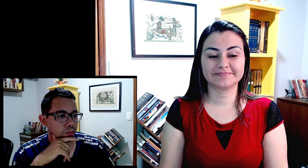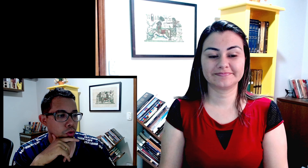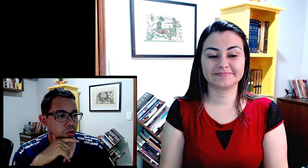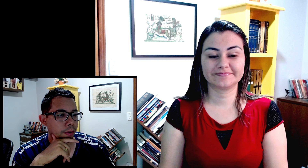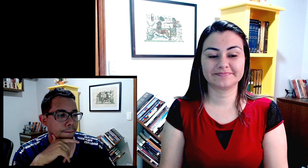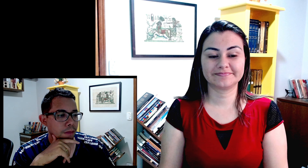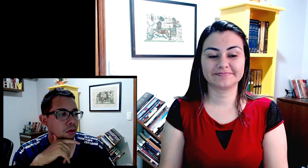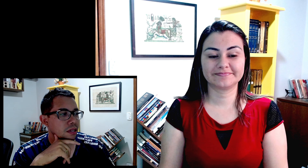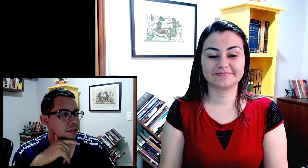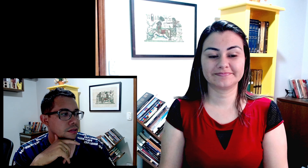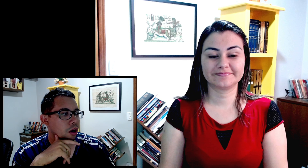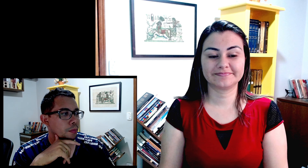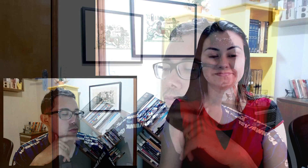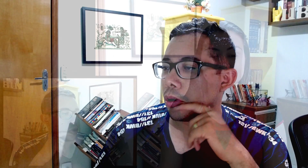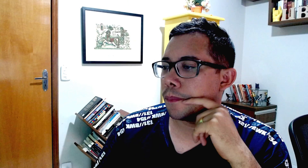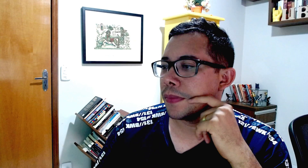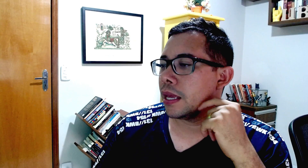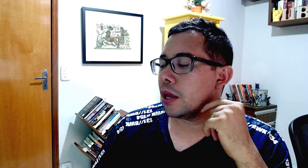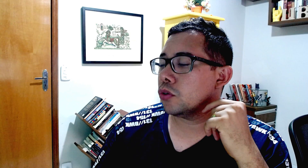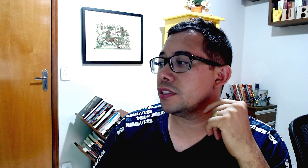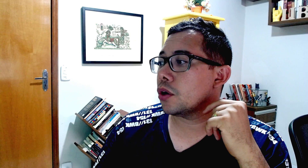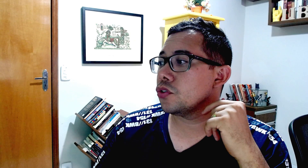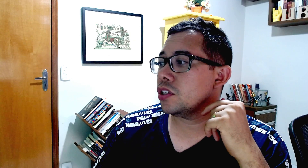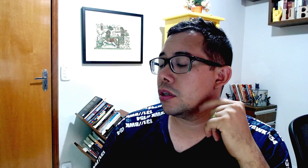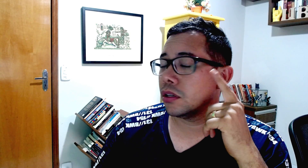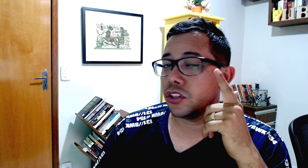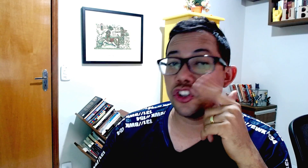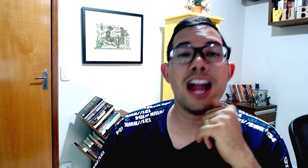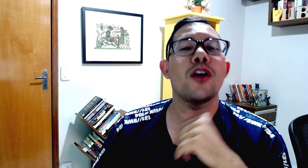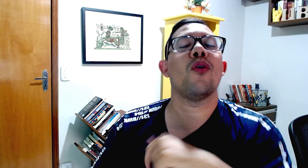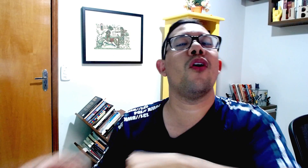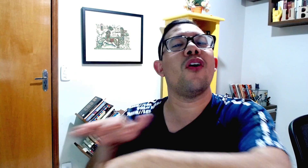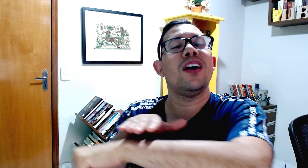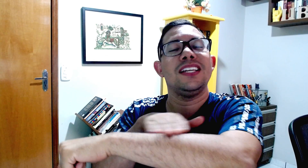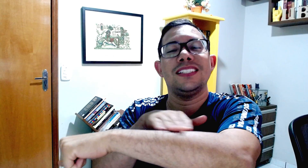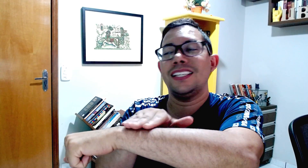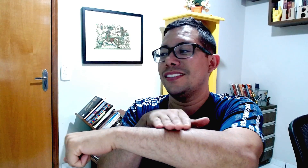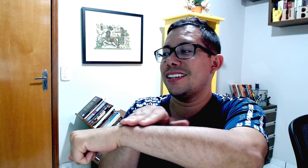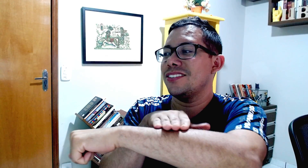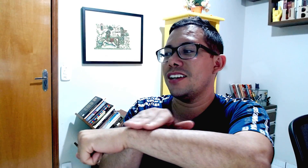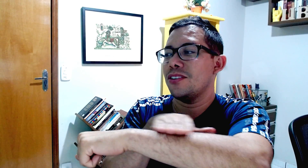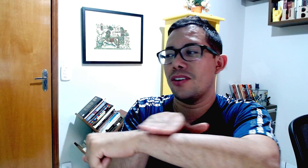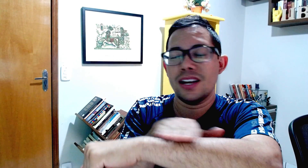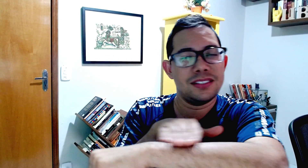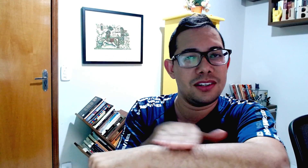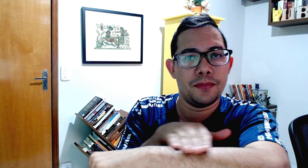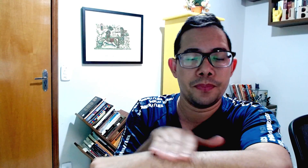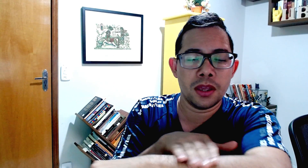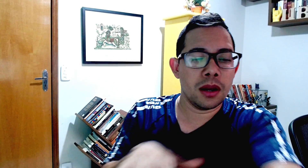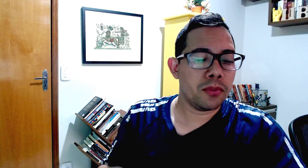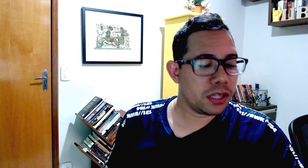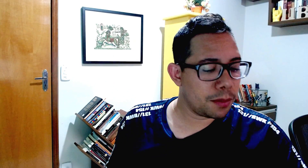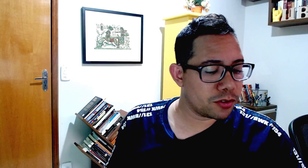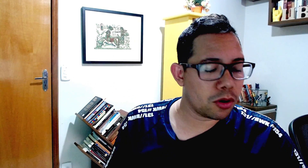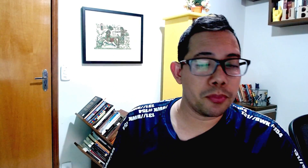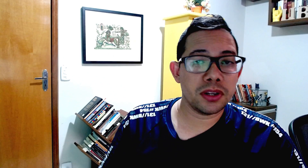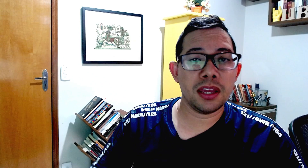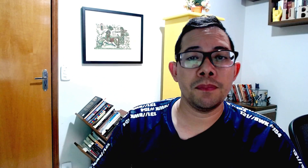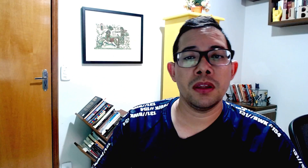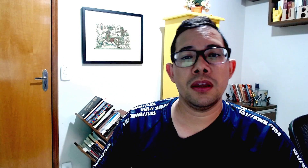Muito bem. Agora, esse sinal, pessoal, é o sinal de Jacó. Esse é o sinal de Jacó, assim, ó. Por quê, pessoal? Porque